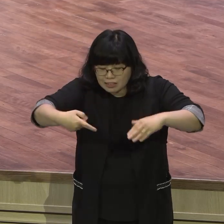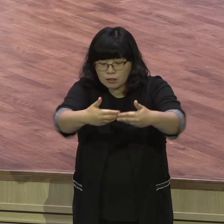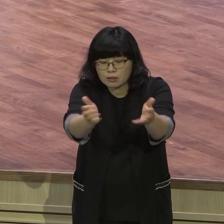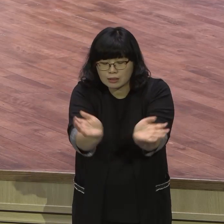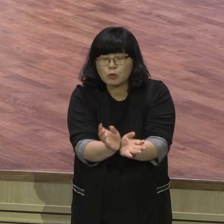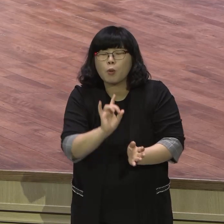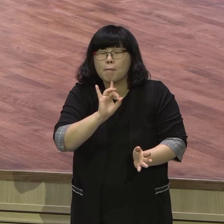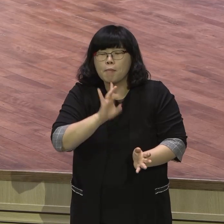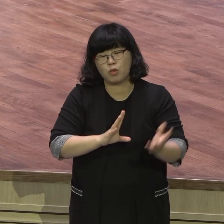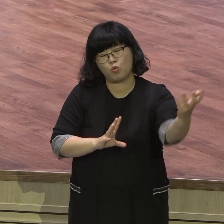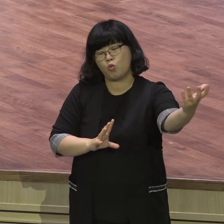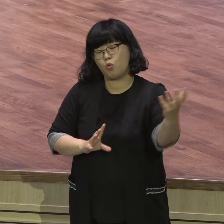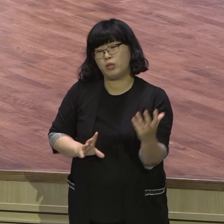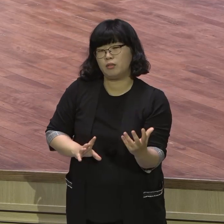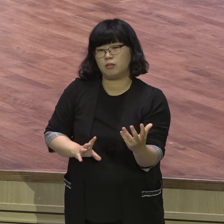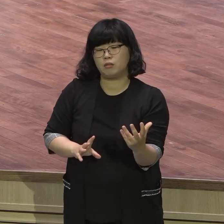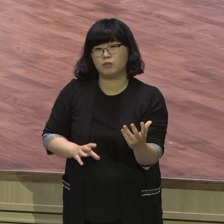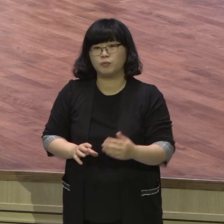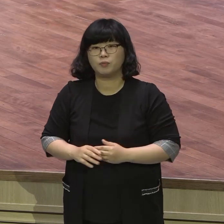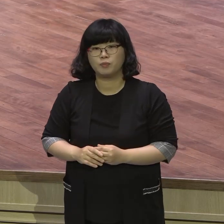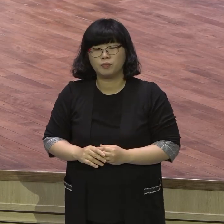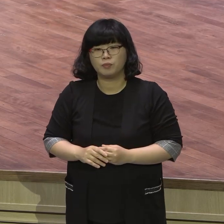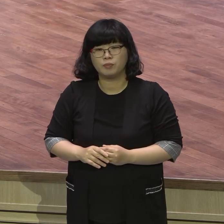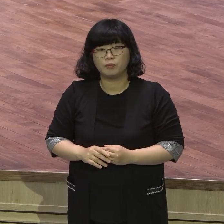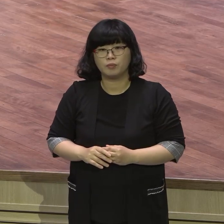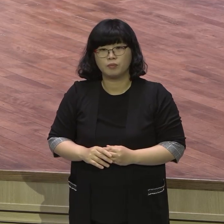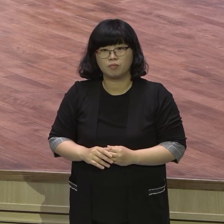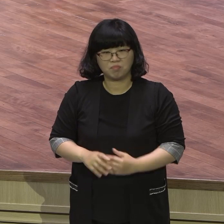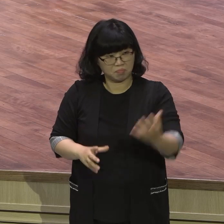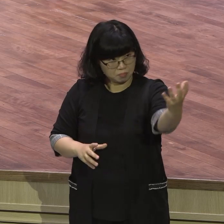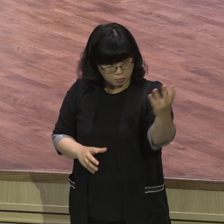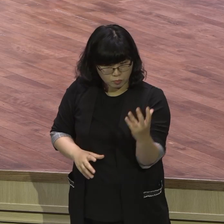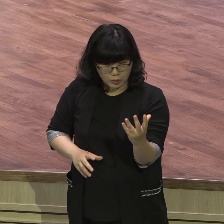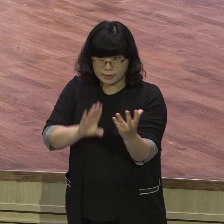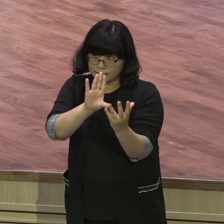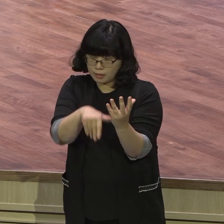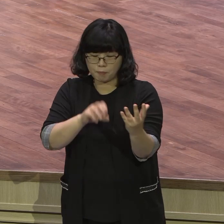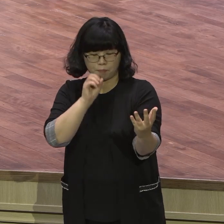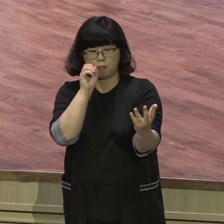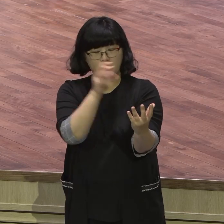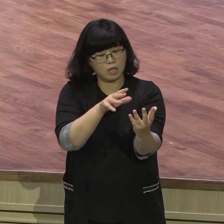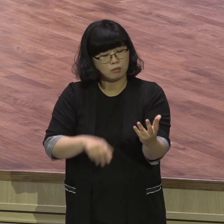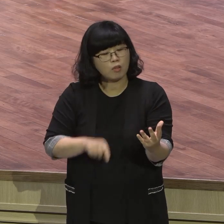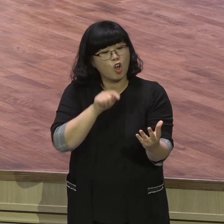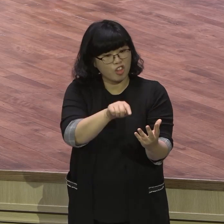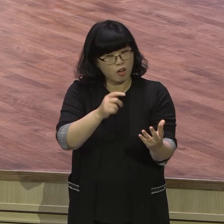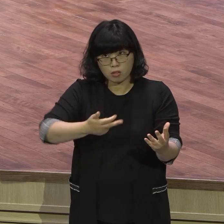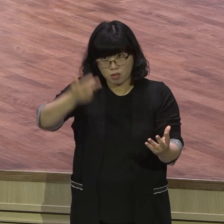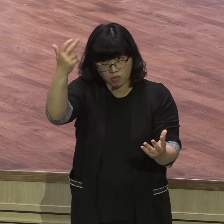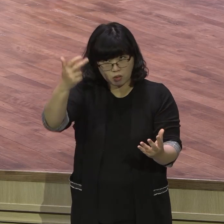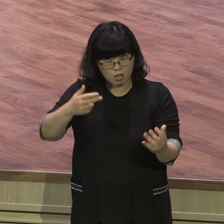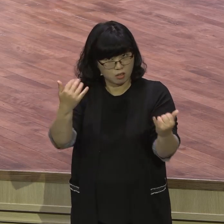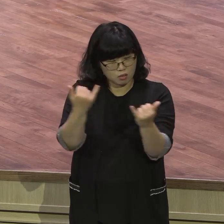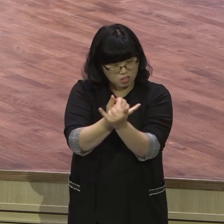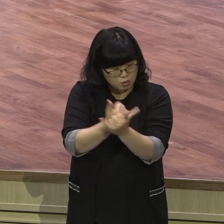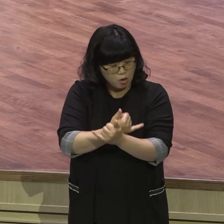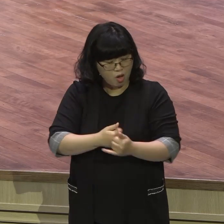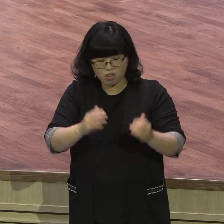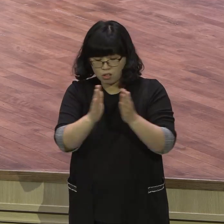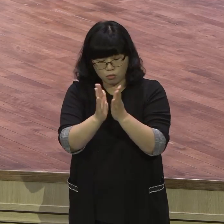속에 빠져나오지 못하고 있는 자들을 다 죽이라 형제든 친구든 이웃이든 다 죽여라